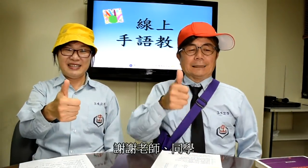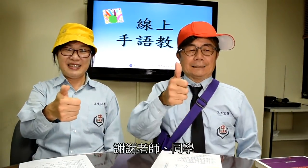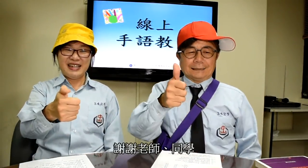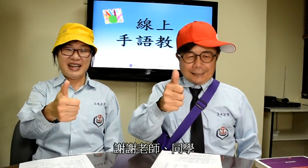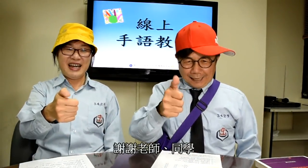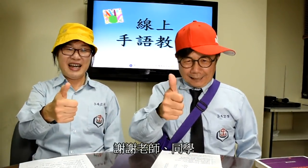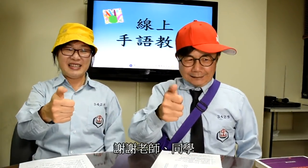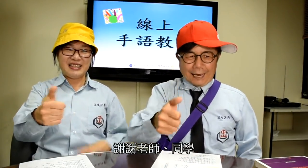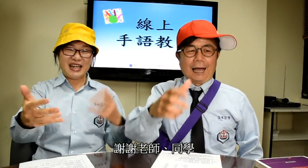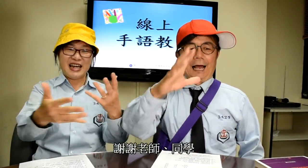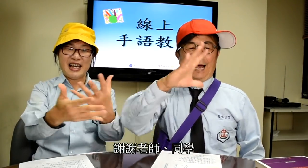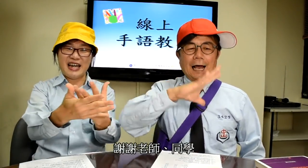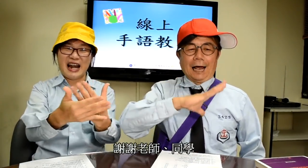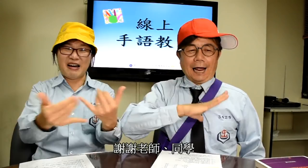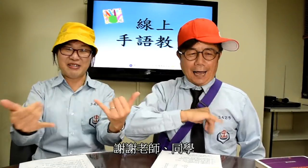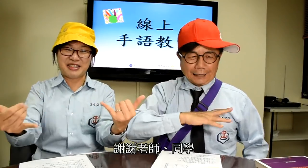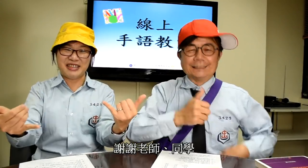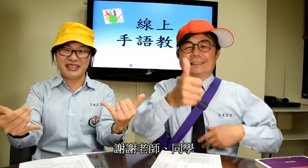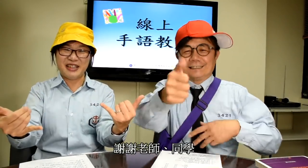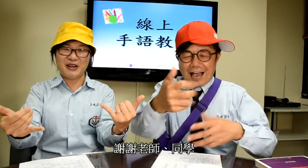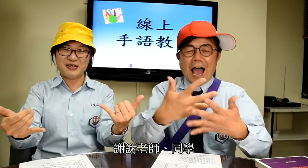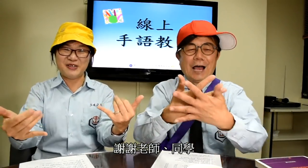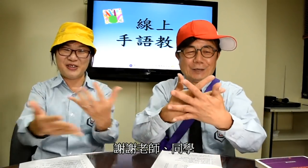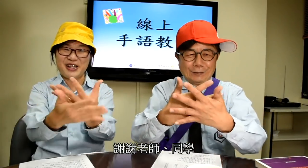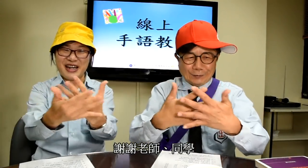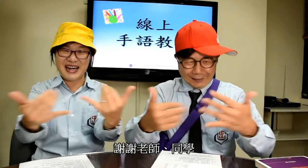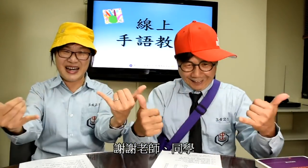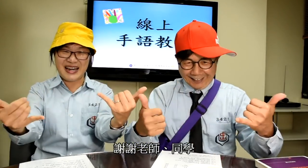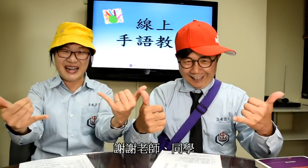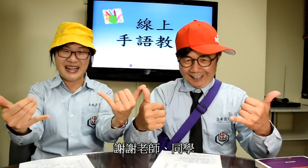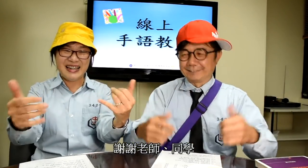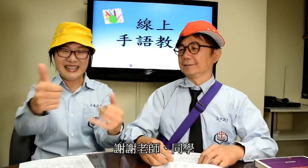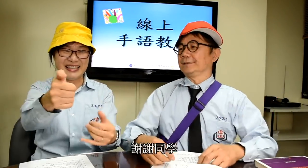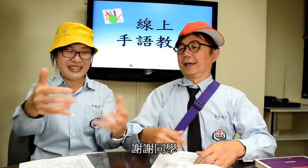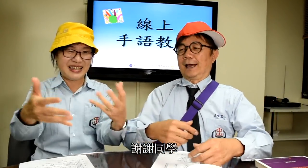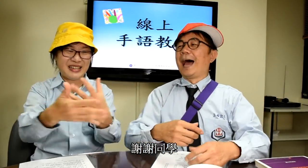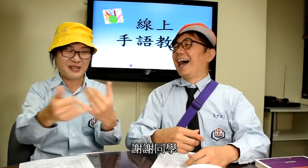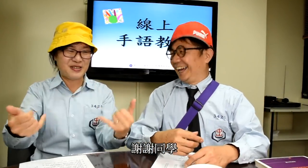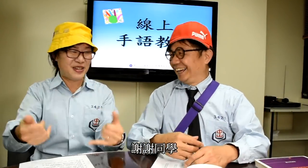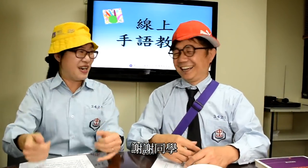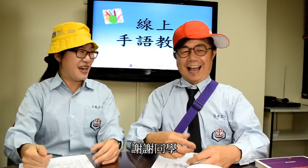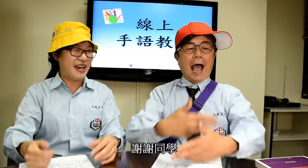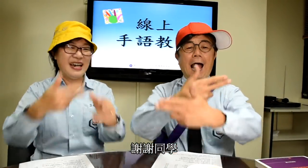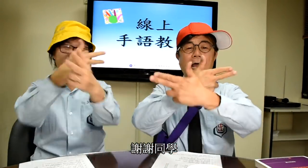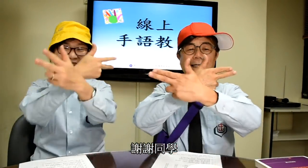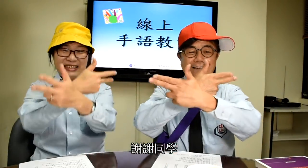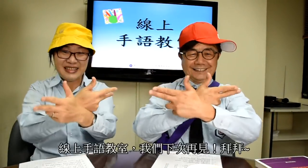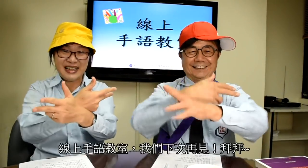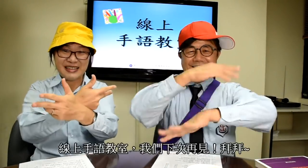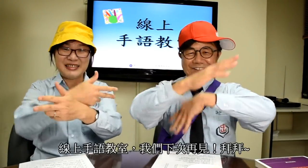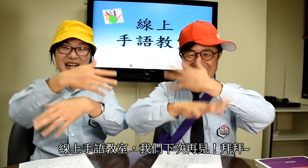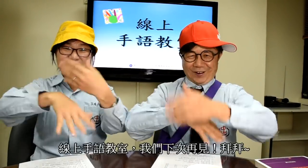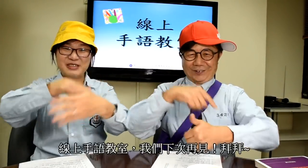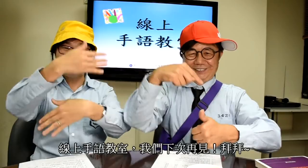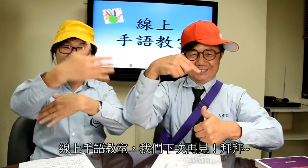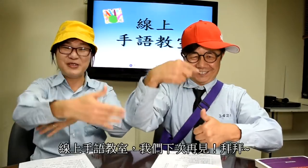谢谢老师同学，谢谢同学，线上手语